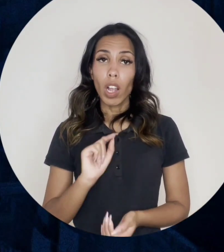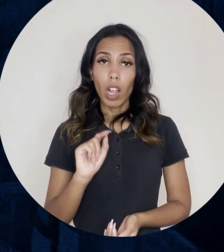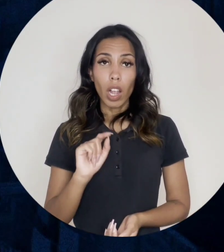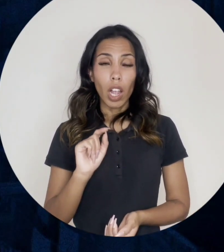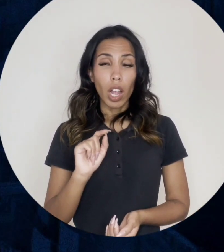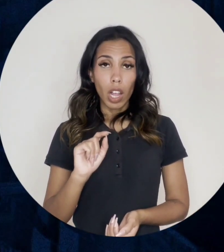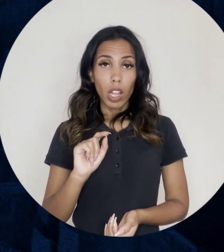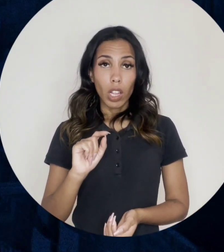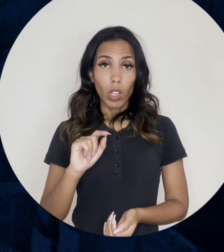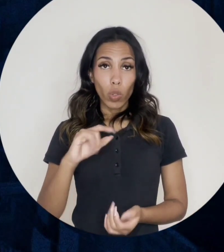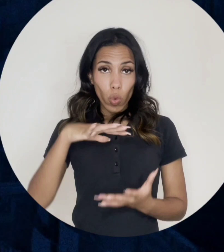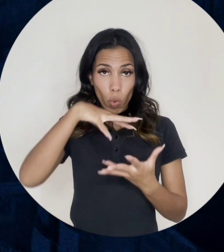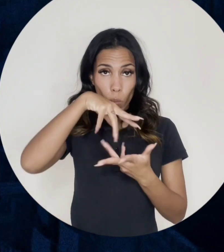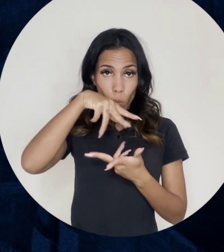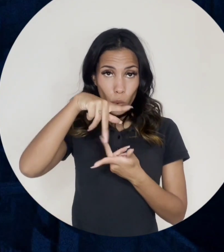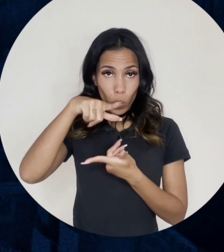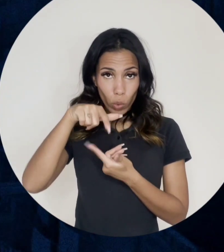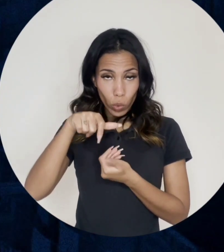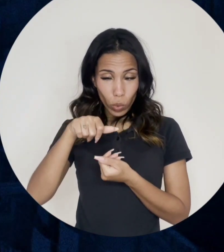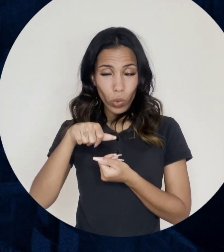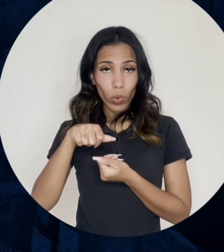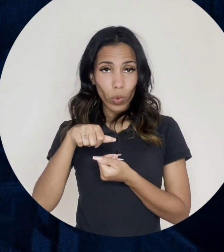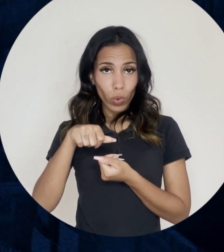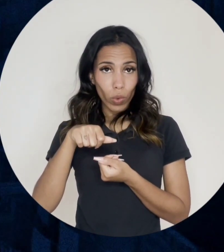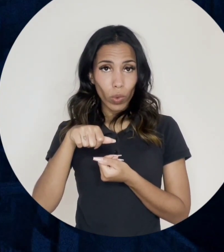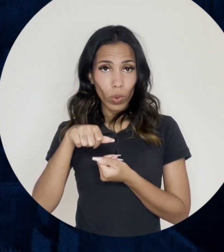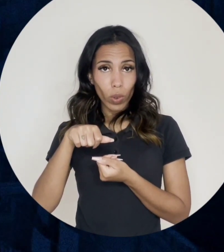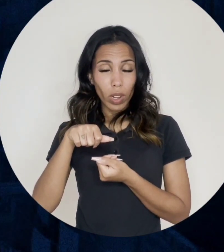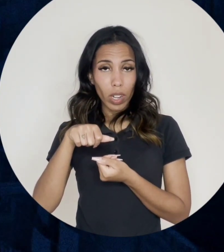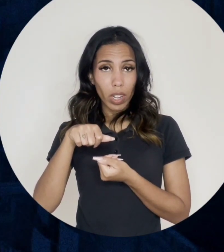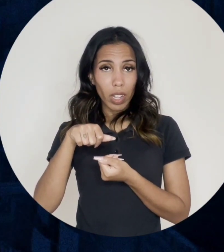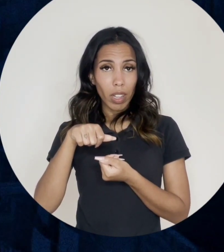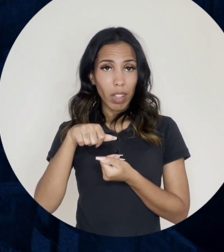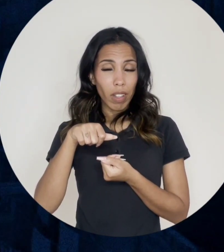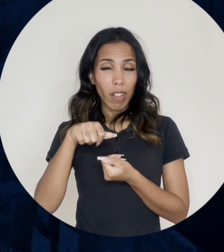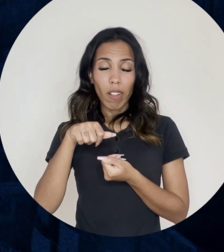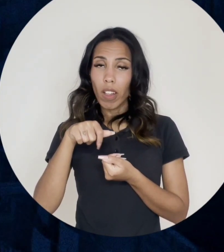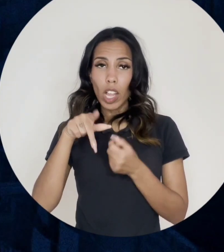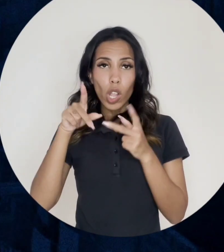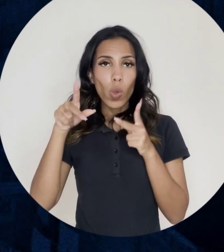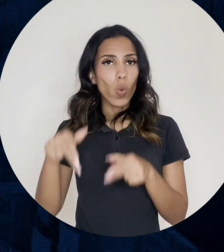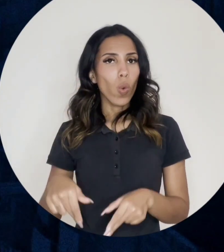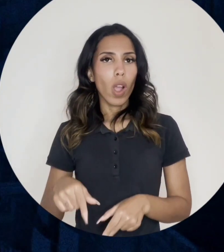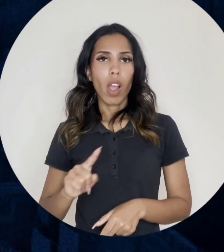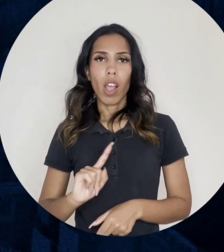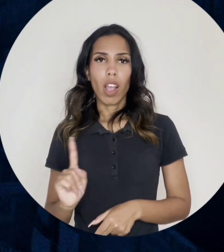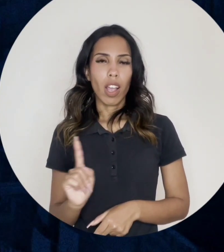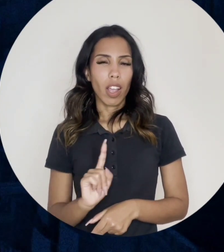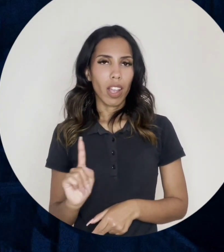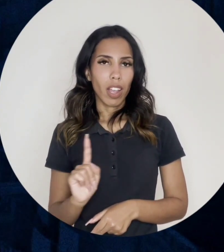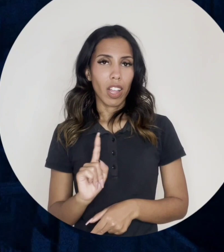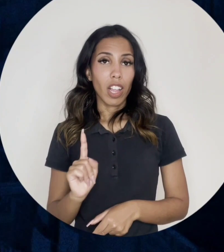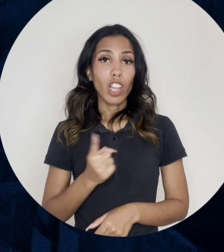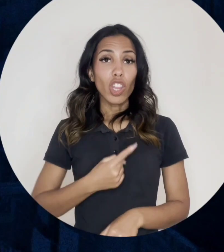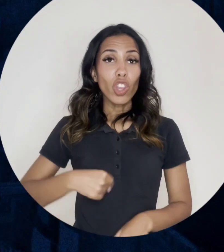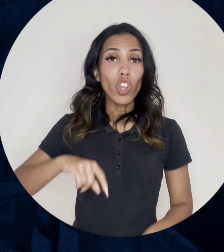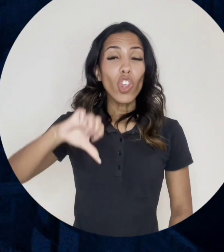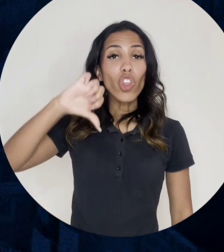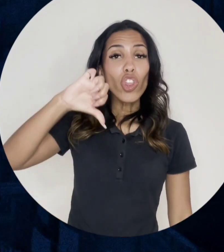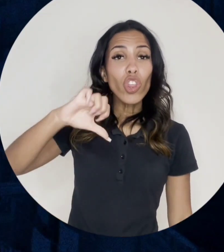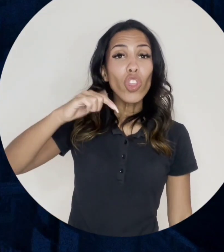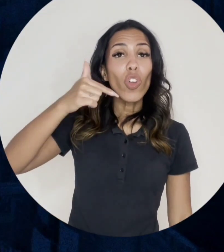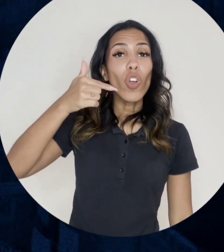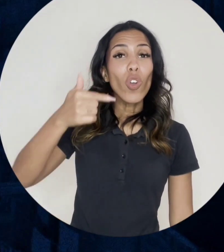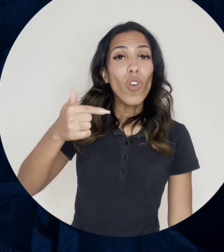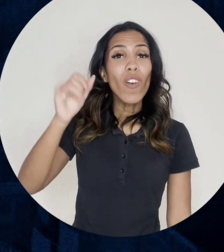nenhum lugar como a Rocinha. nós chegamos a 97%